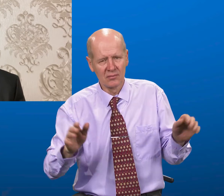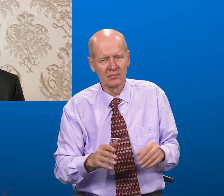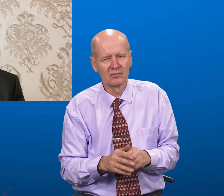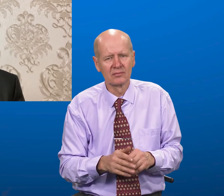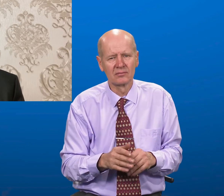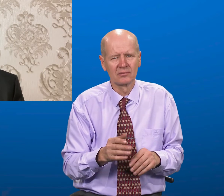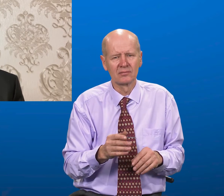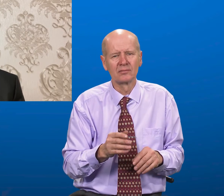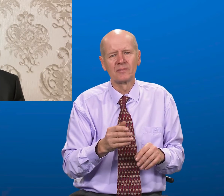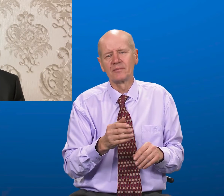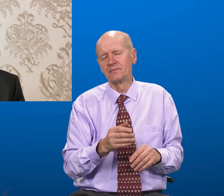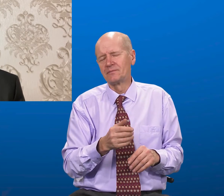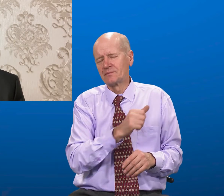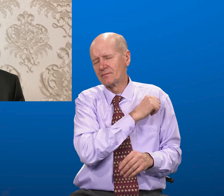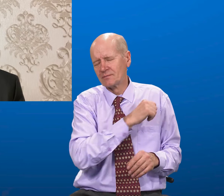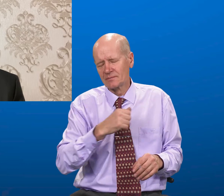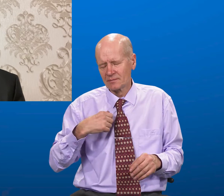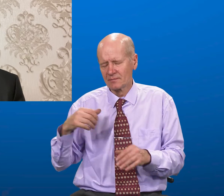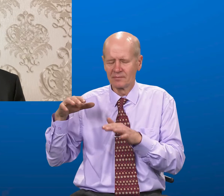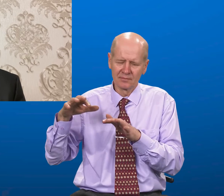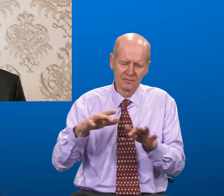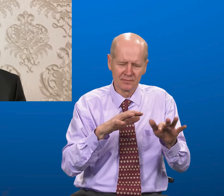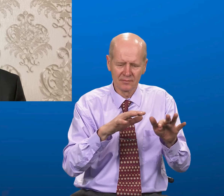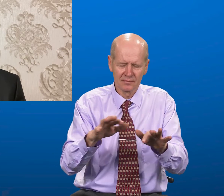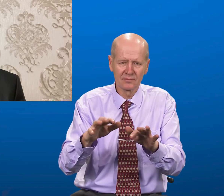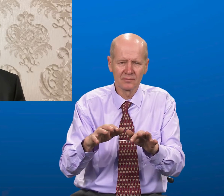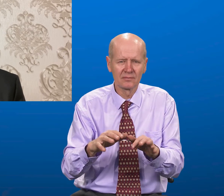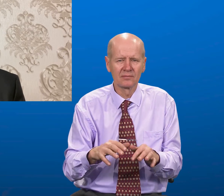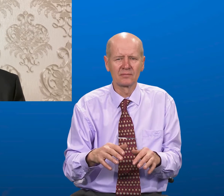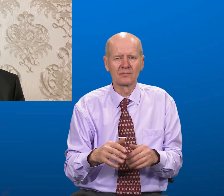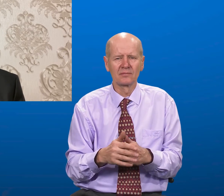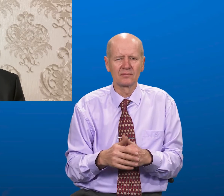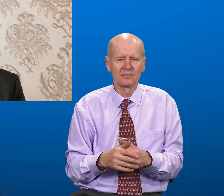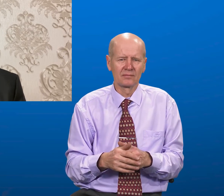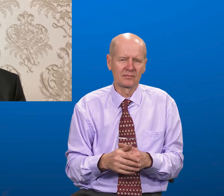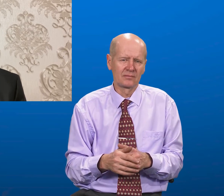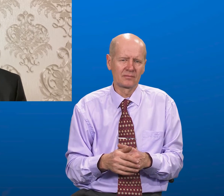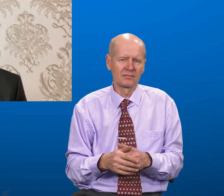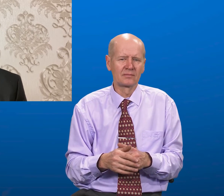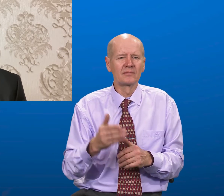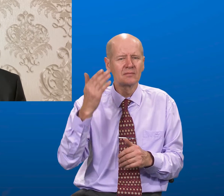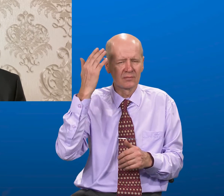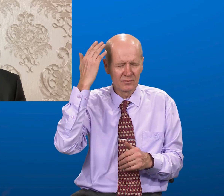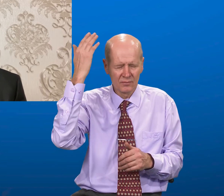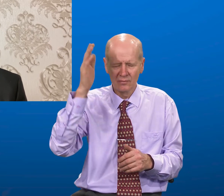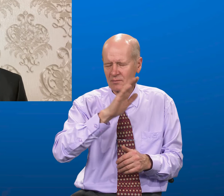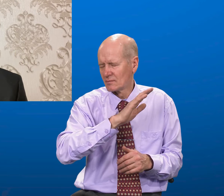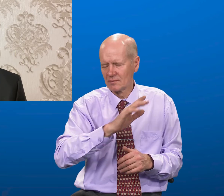сказал, что ожесточит фараона. На самом деле его ожесточение